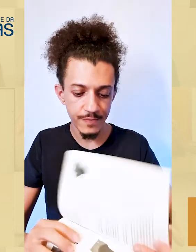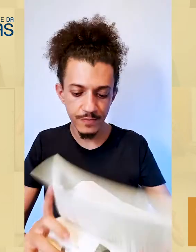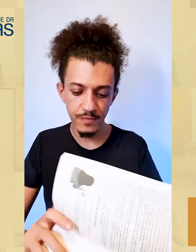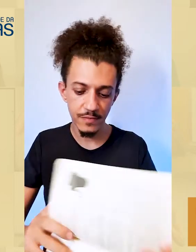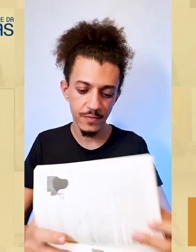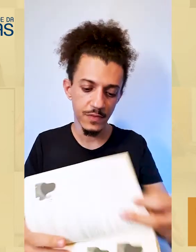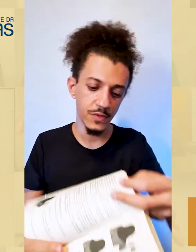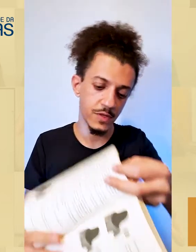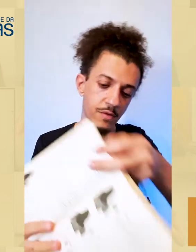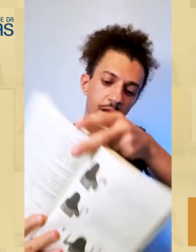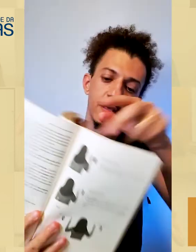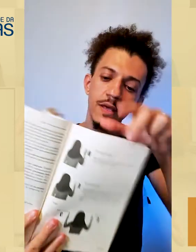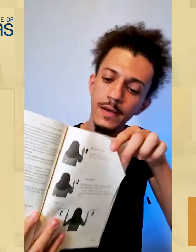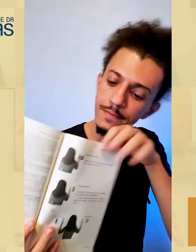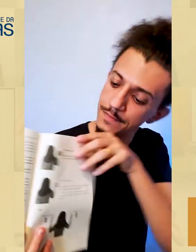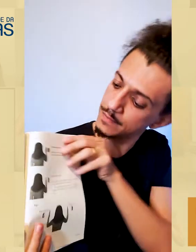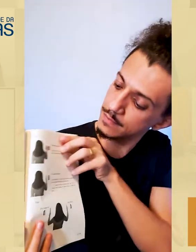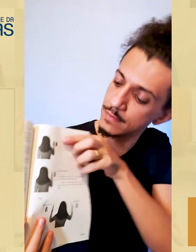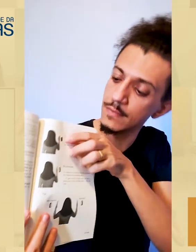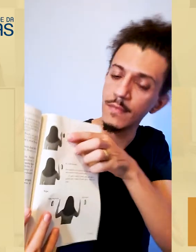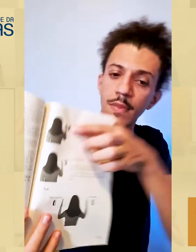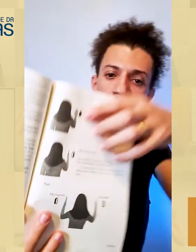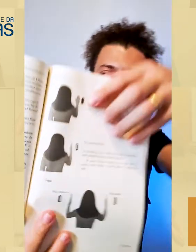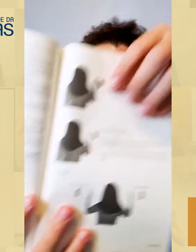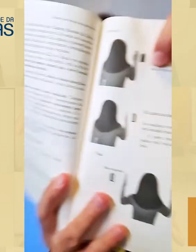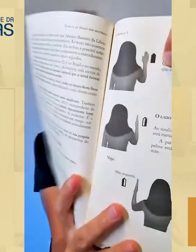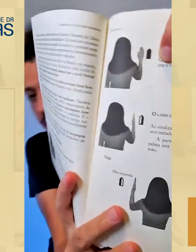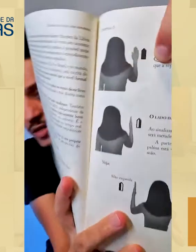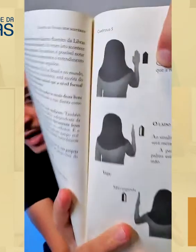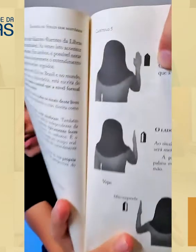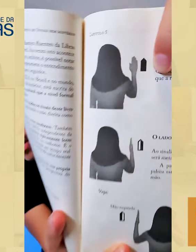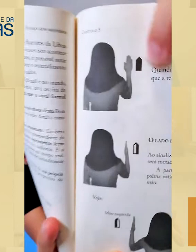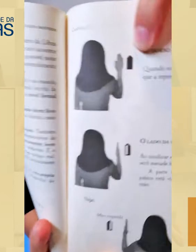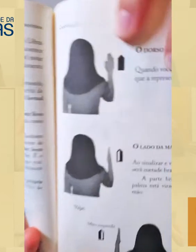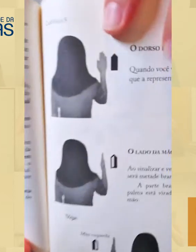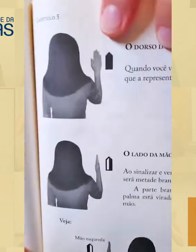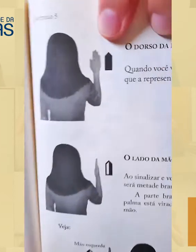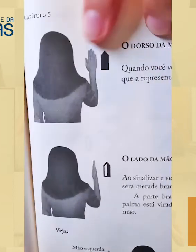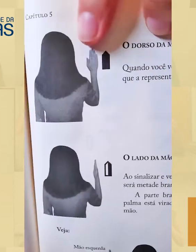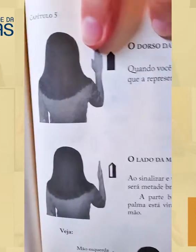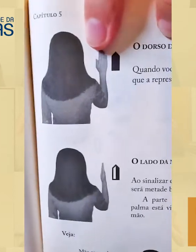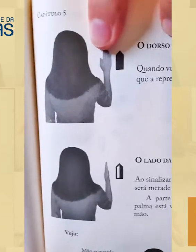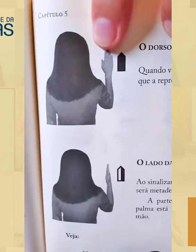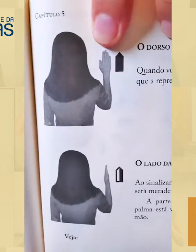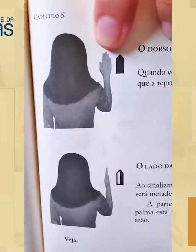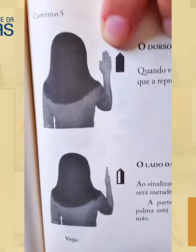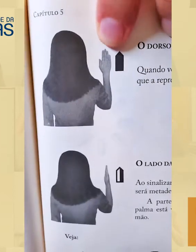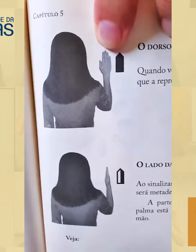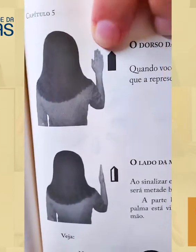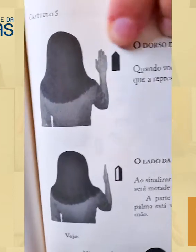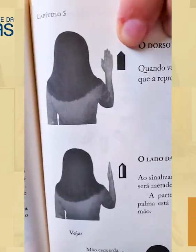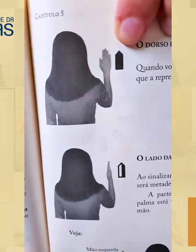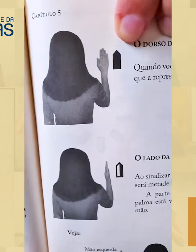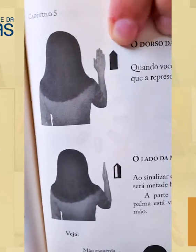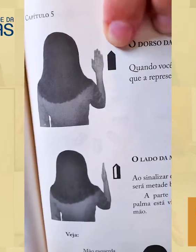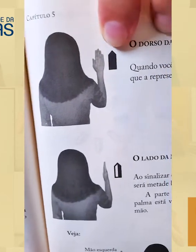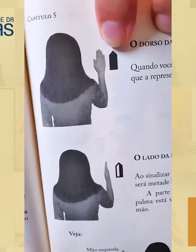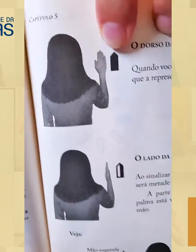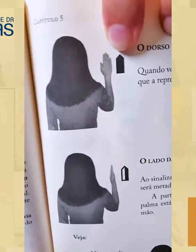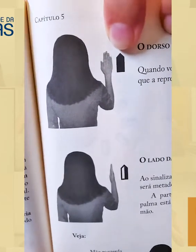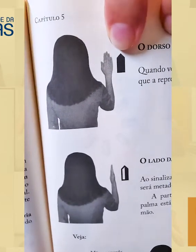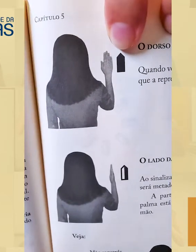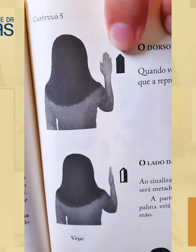página, aqui, ela está indicando que se você estiver vendo as costas da sua mão, você